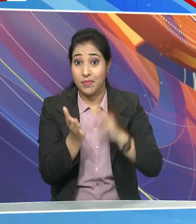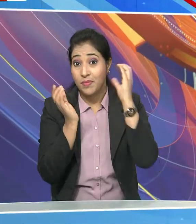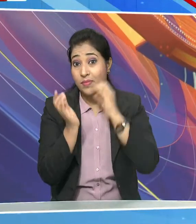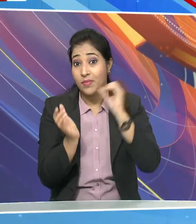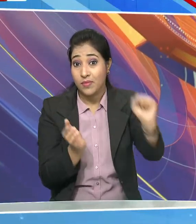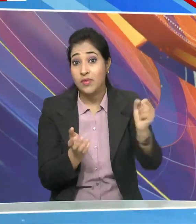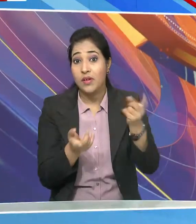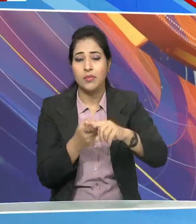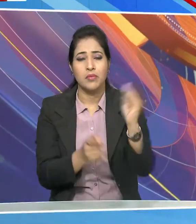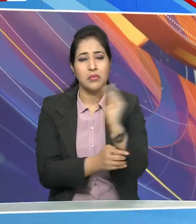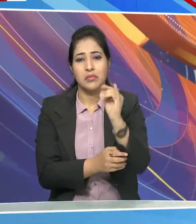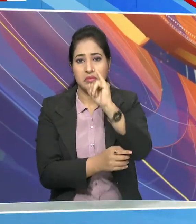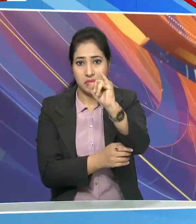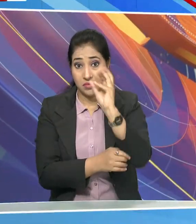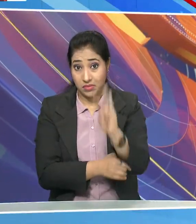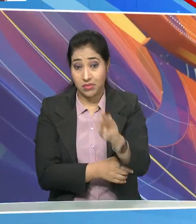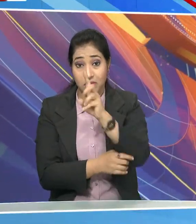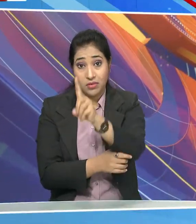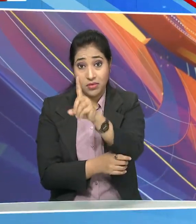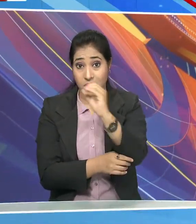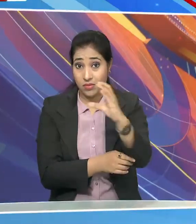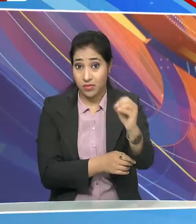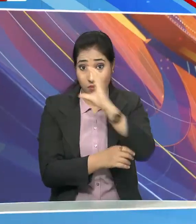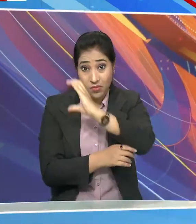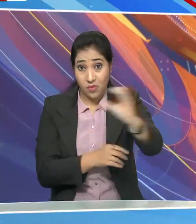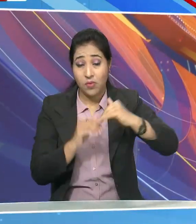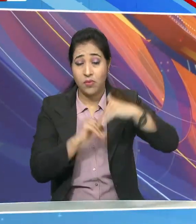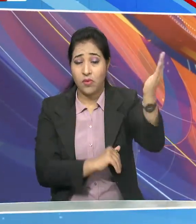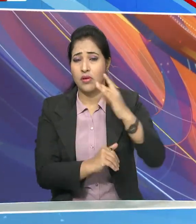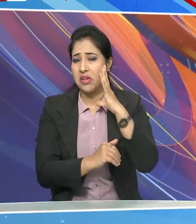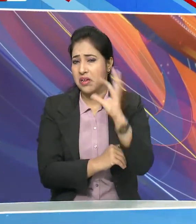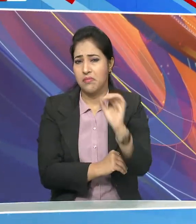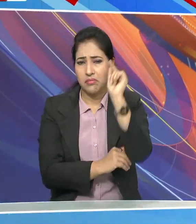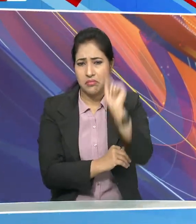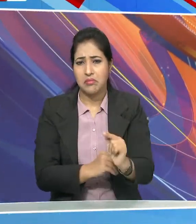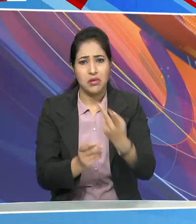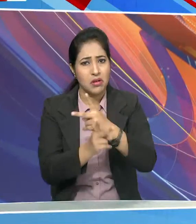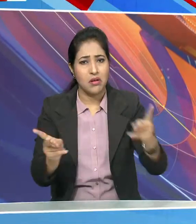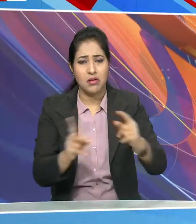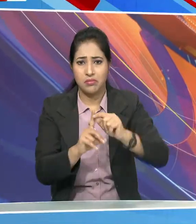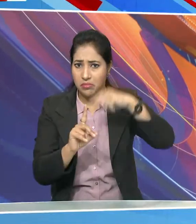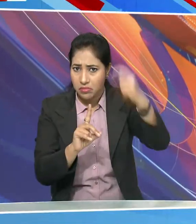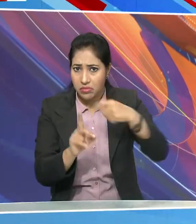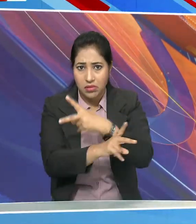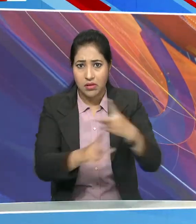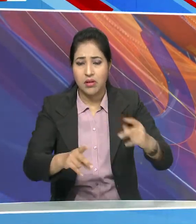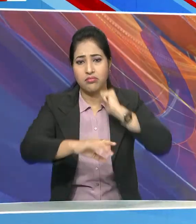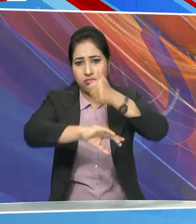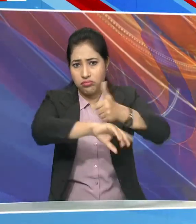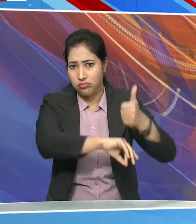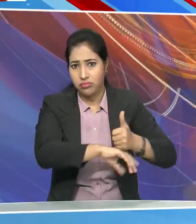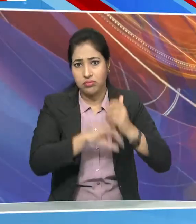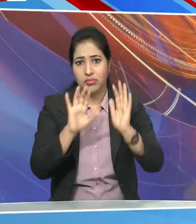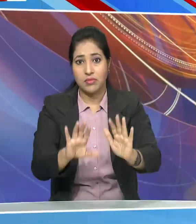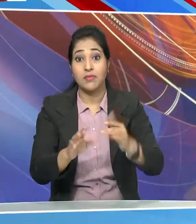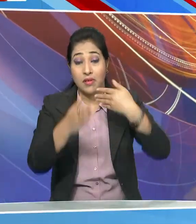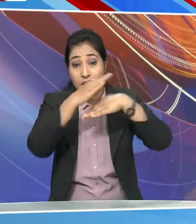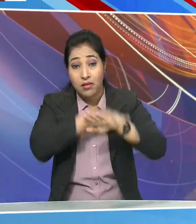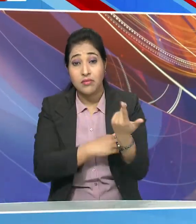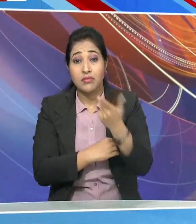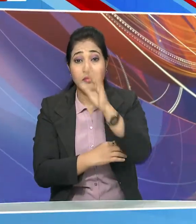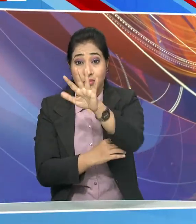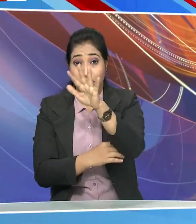लगभग 61 करोड़ की कई हम विकास परियोजनाओं की आधारशिला रखेंगे जिसमें